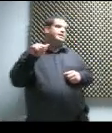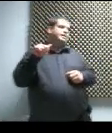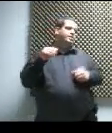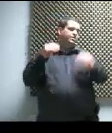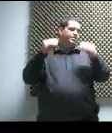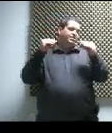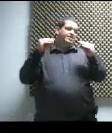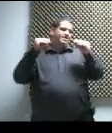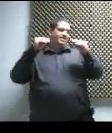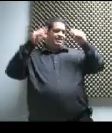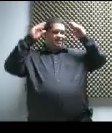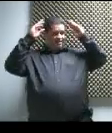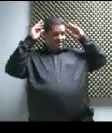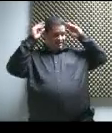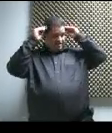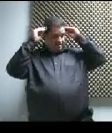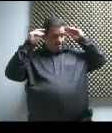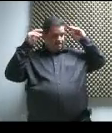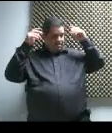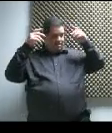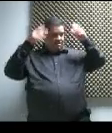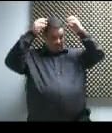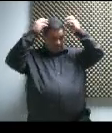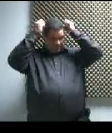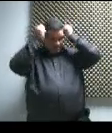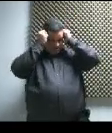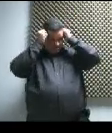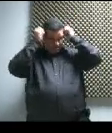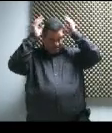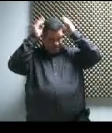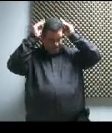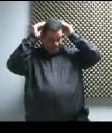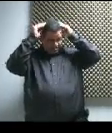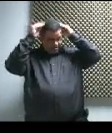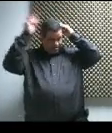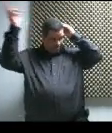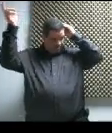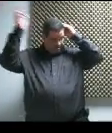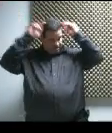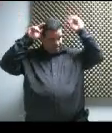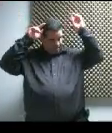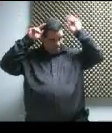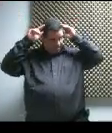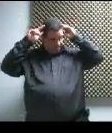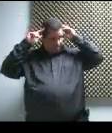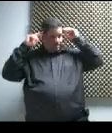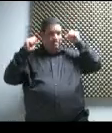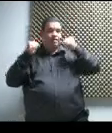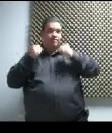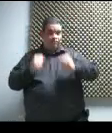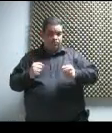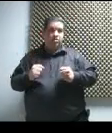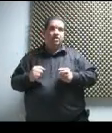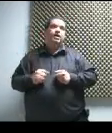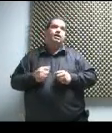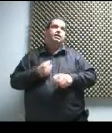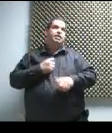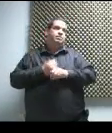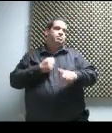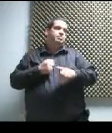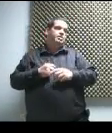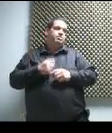mullidito. Y entonces ellos se tienen que poner ese casquito para que entonces, por si acaso, le cae algo en la cabeza que no sea tan fuerte el cantazo.